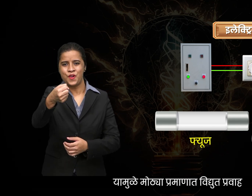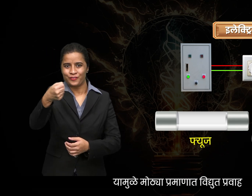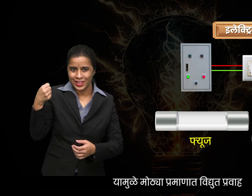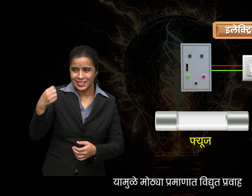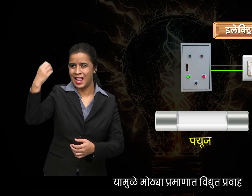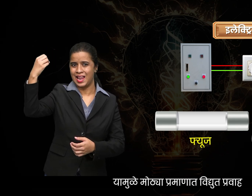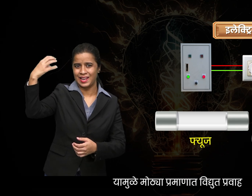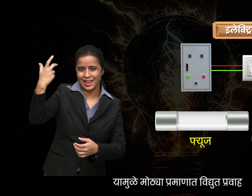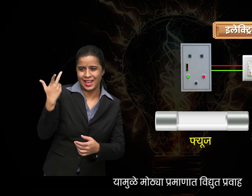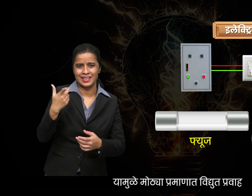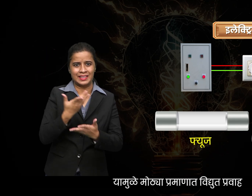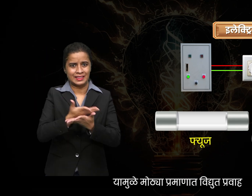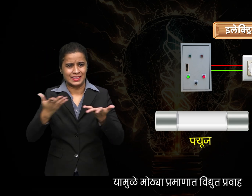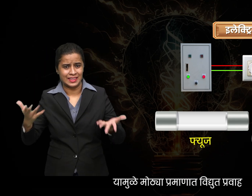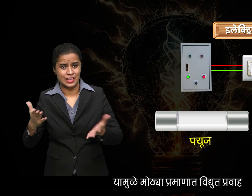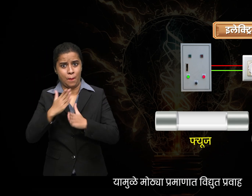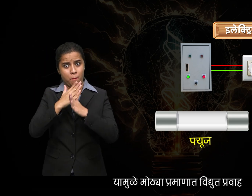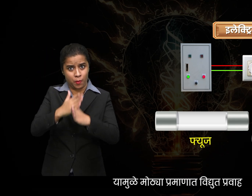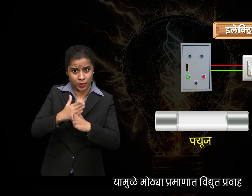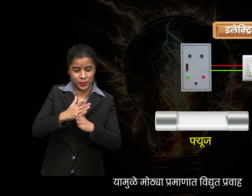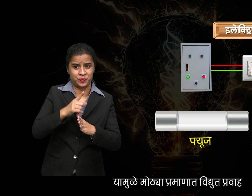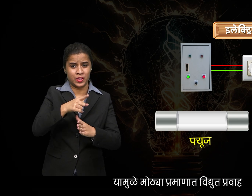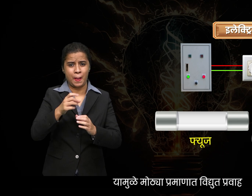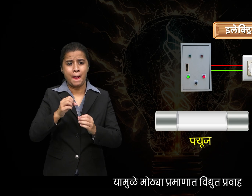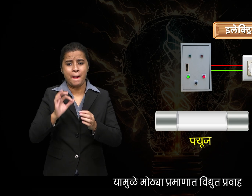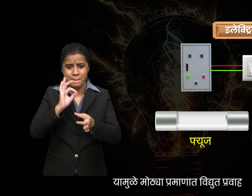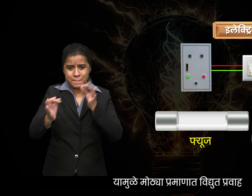यामुळे मोठ्या प्रमाणात विद्युत प्रवाह